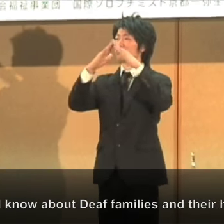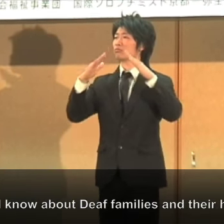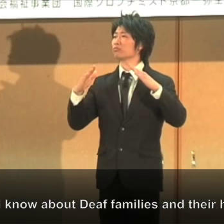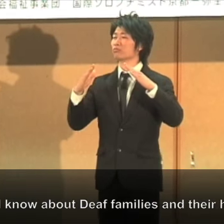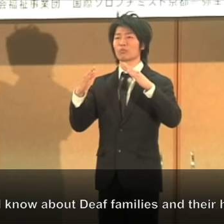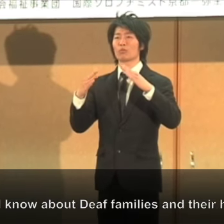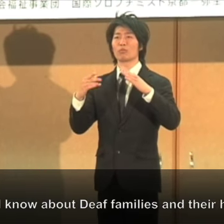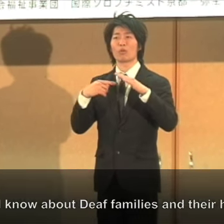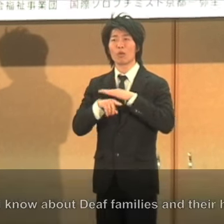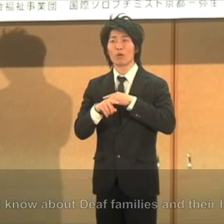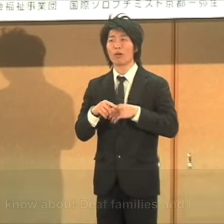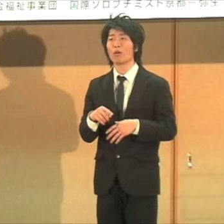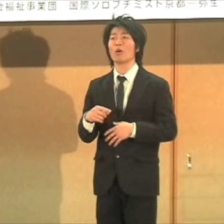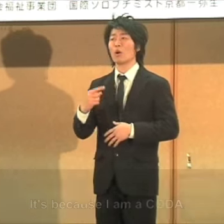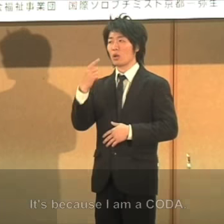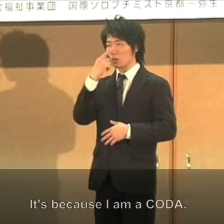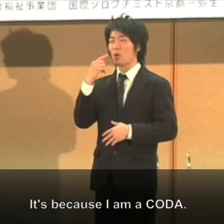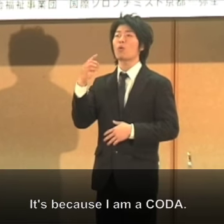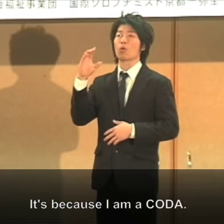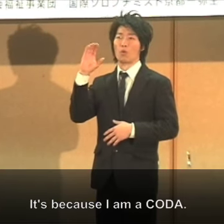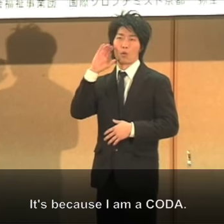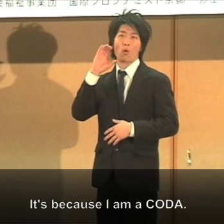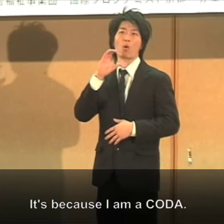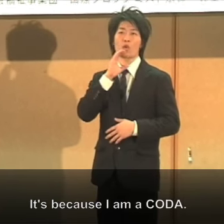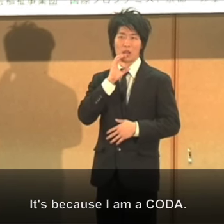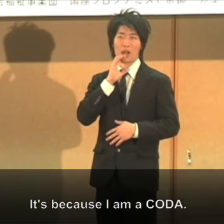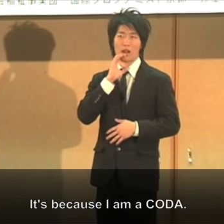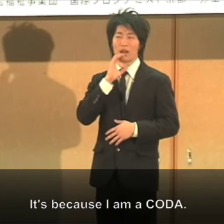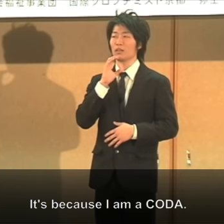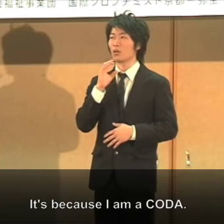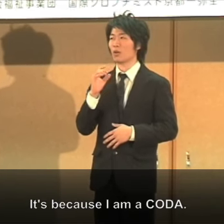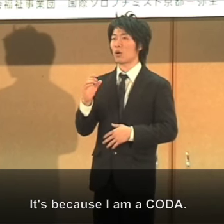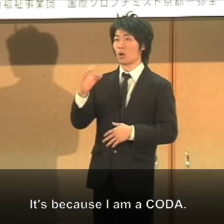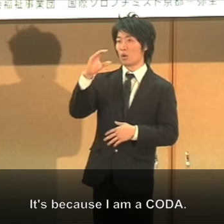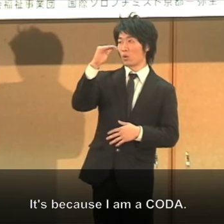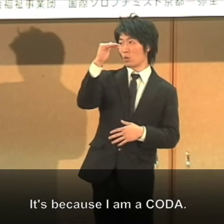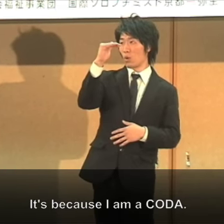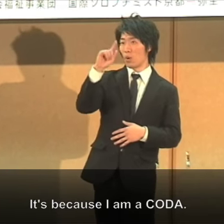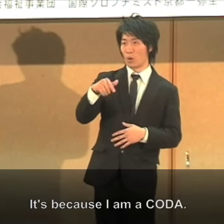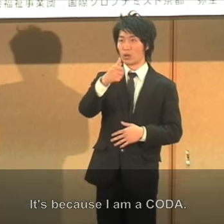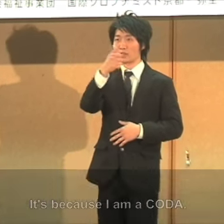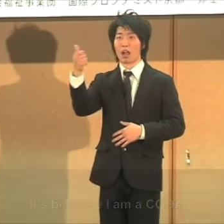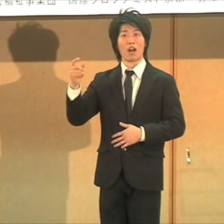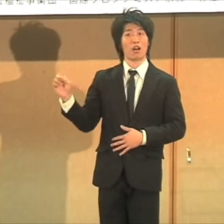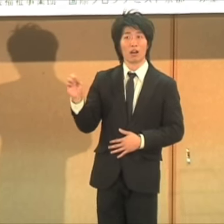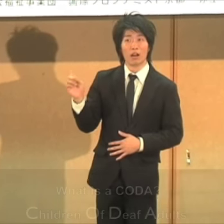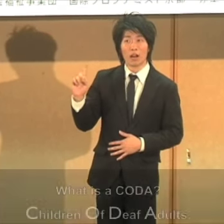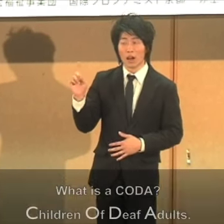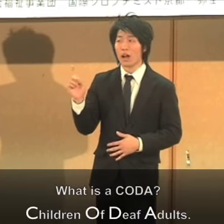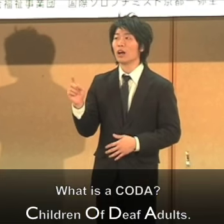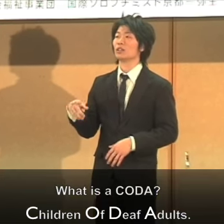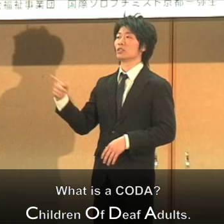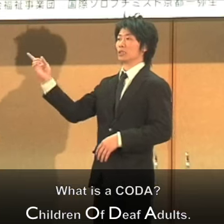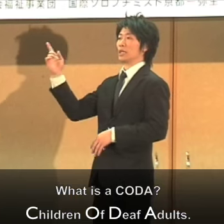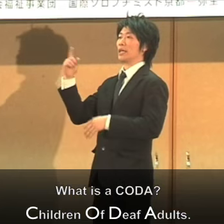と、私はコーダです。コーダという言葉ご存知でしょうか？コーオータ、これ